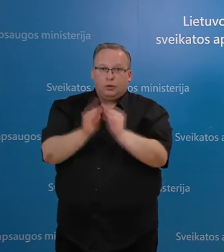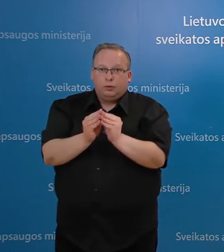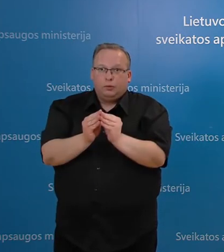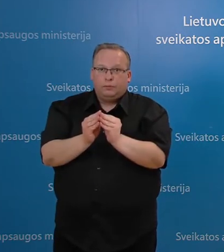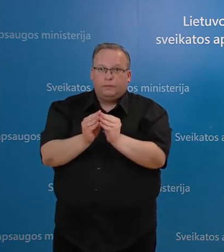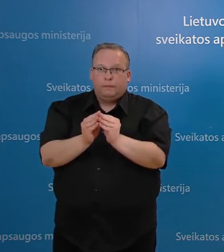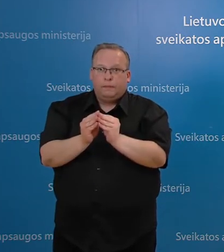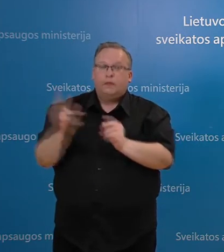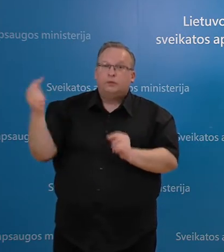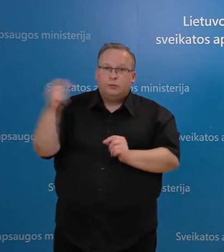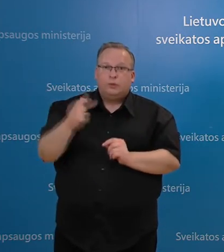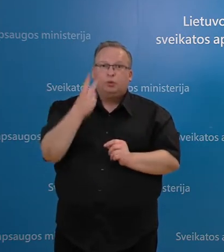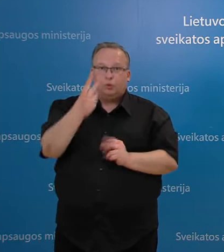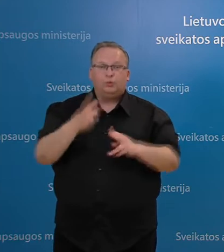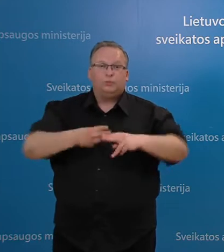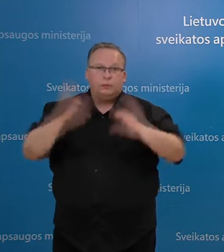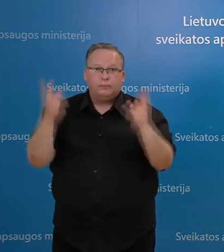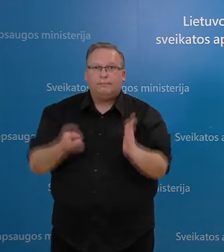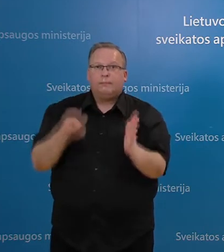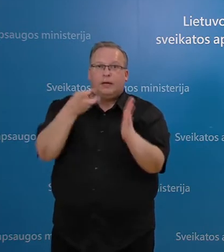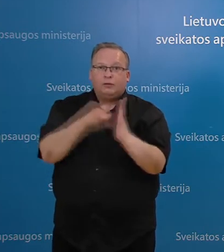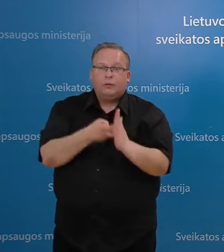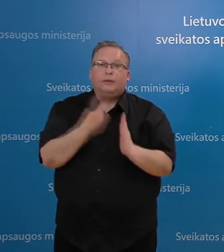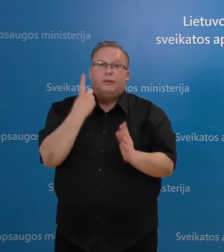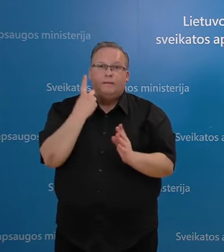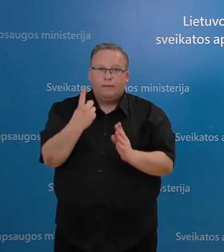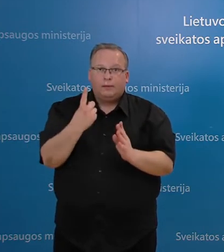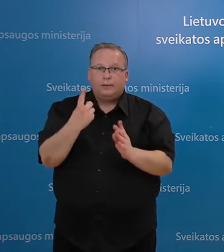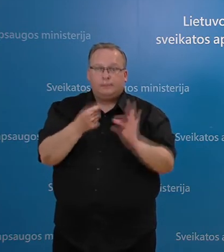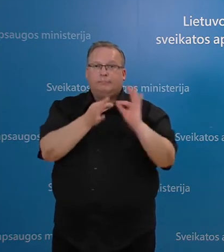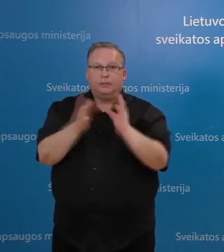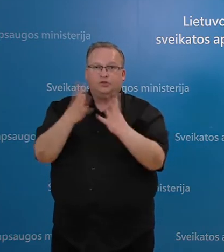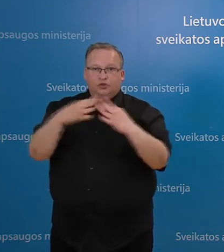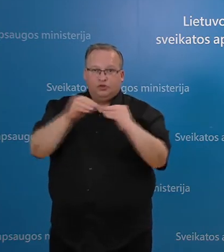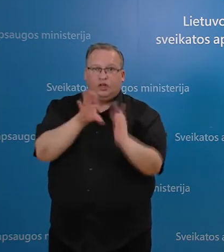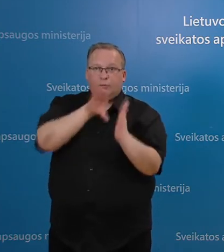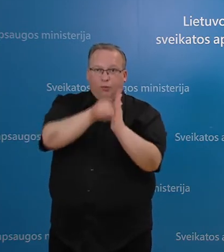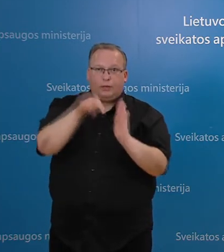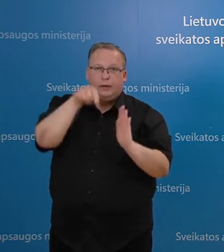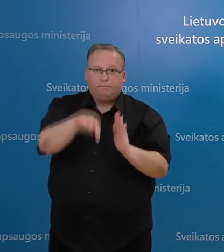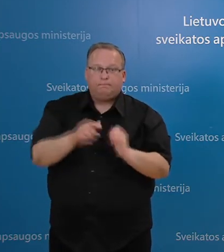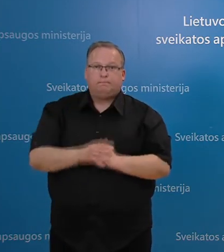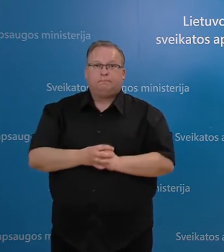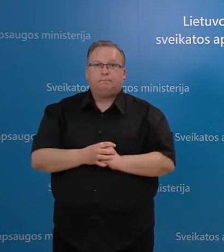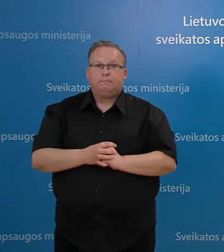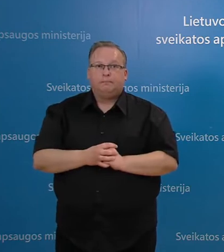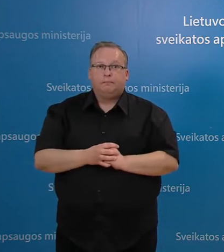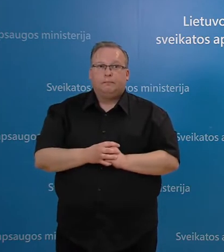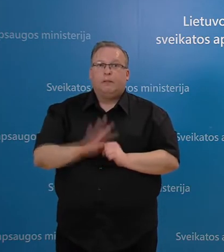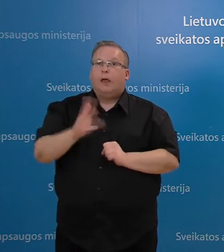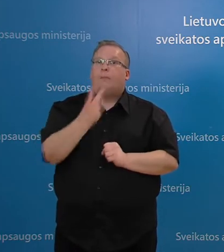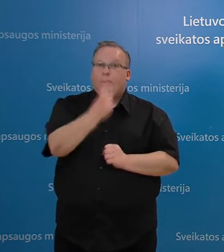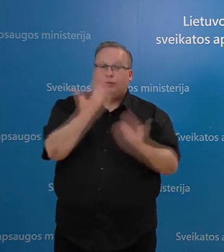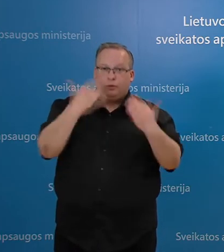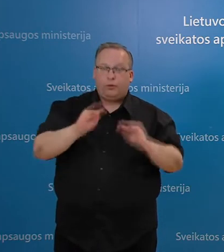susirgo, taip pat registruotas dar vienas su tuo susijęs atvejis šeimoje. Taigi apie 2